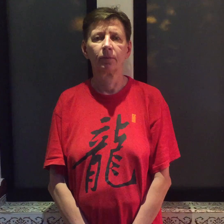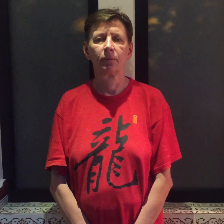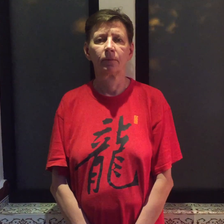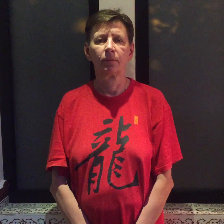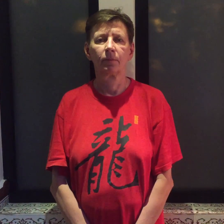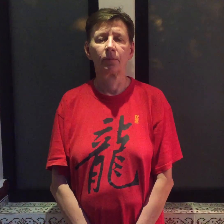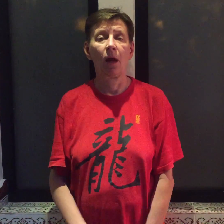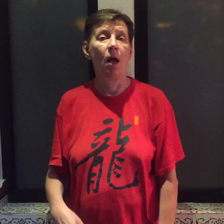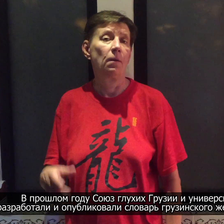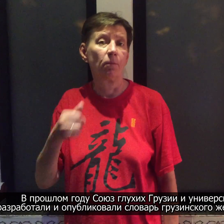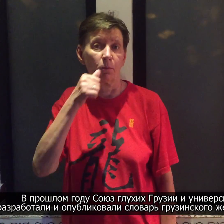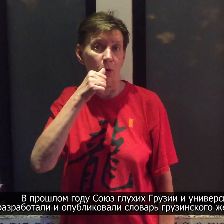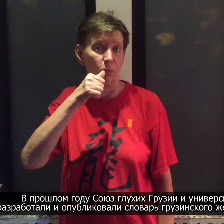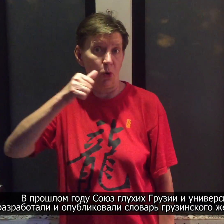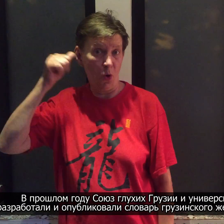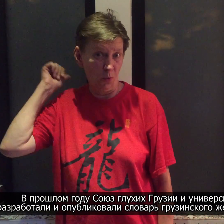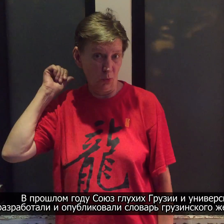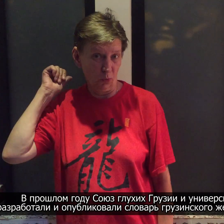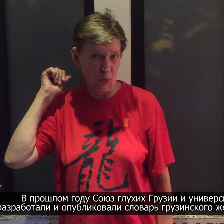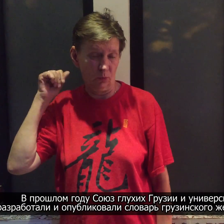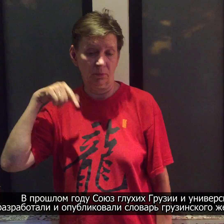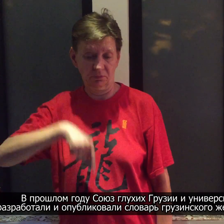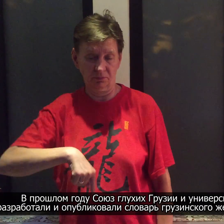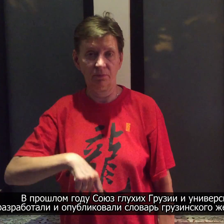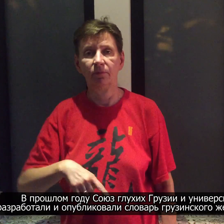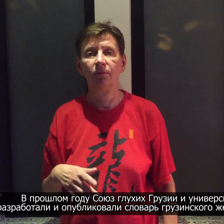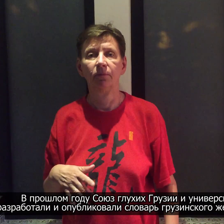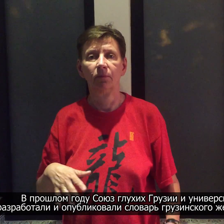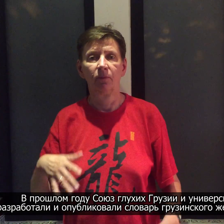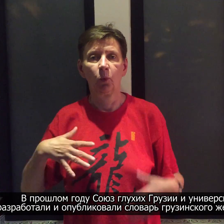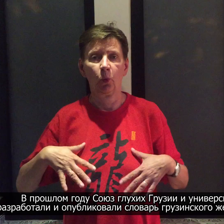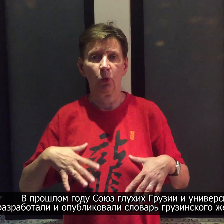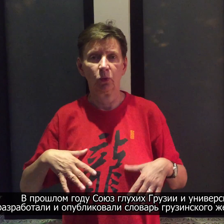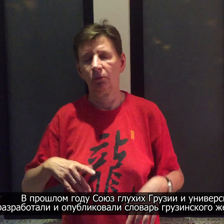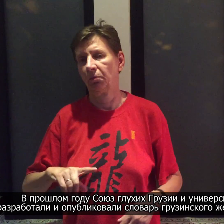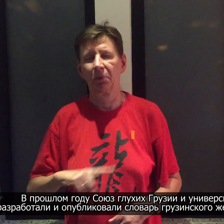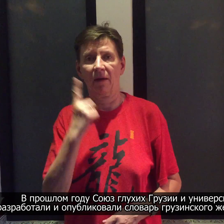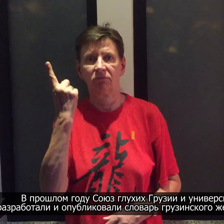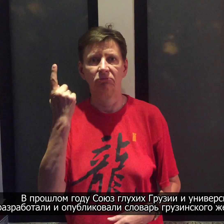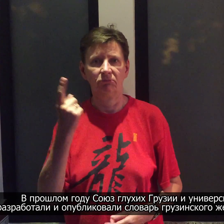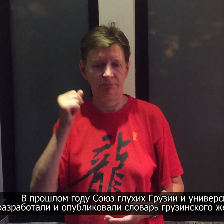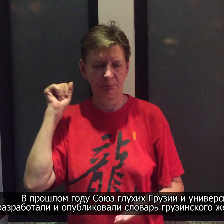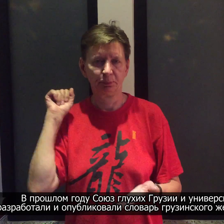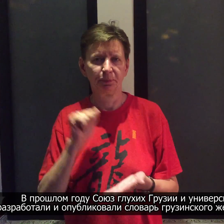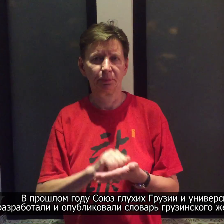реформе пенсионной системы. Все это вошло в программу «Единая Россия». Причем туда же вошли наши предложения